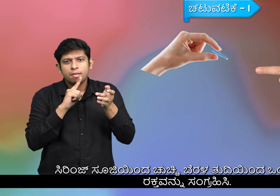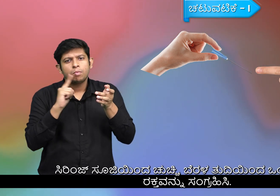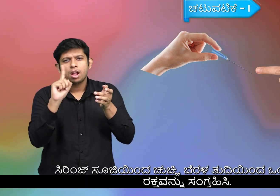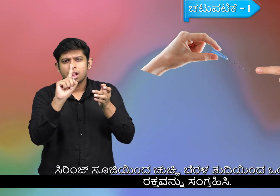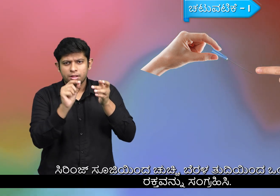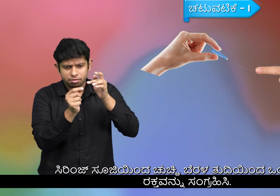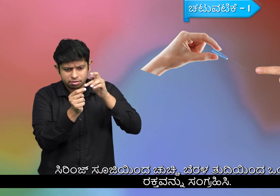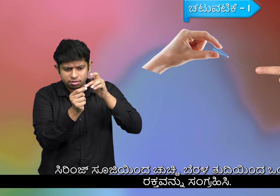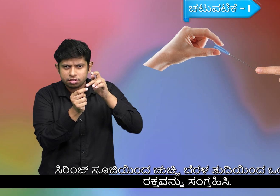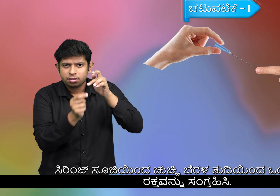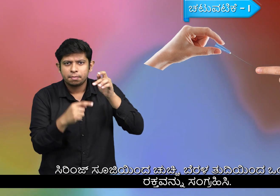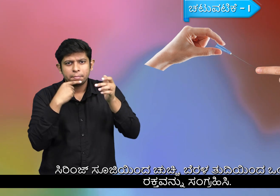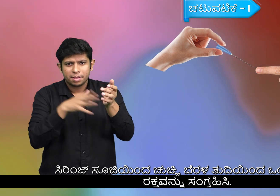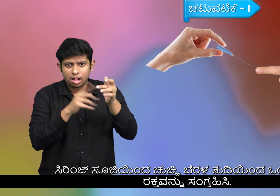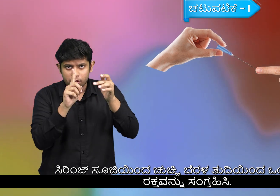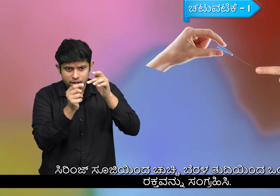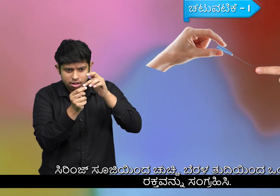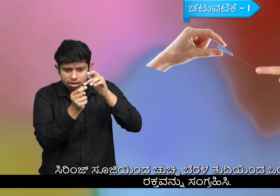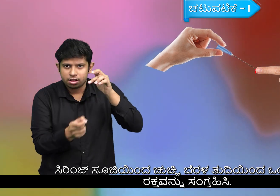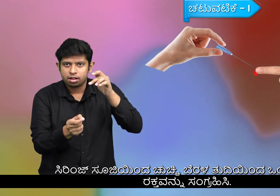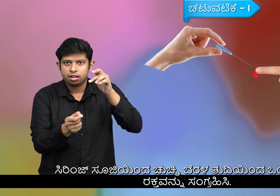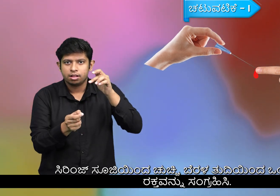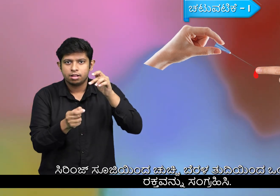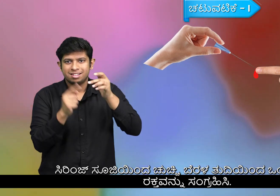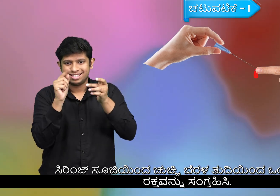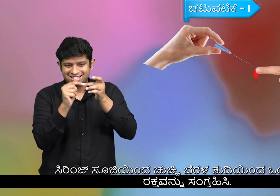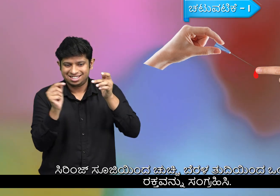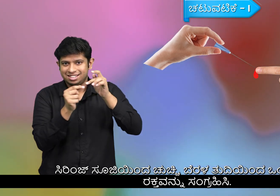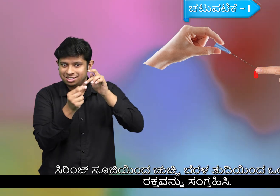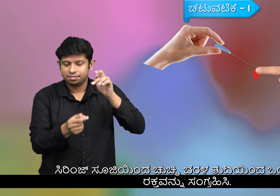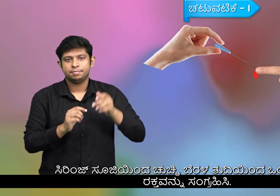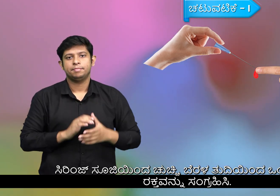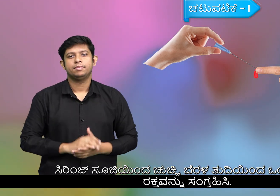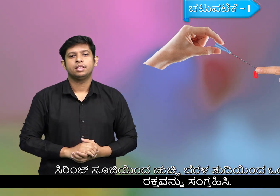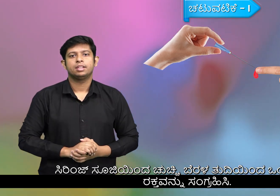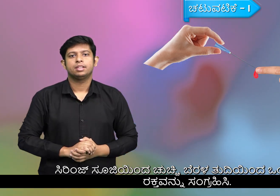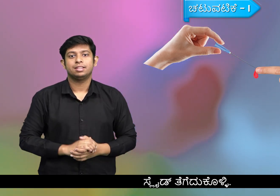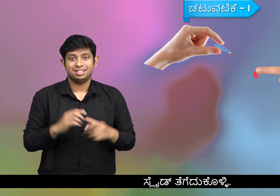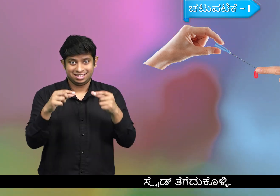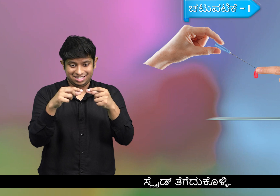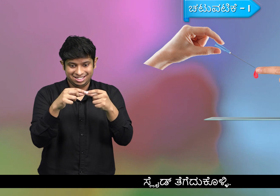ಸಿರಿಂಜ್ ಸೂಜಿಯಿಂದ ಚುಚ್ಚಿ ಬೆರಳ ತುದಿಯಿಂದ 1 ಹನಿ ರಕ್ತವನ್ನು ಸಂಗ್ರಹಿಸಿ. ಸ್ಲೈಡ್